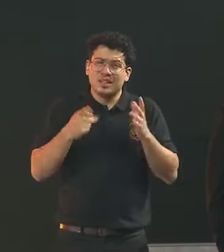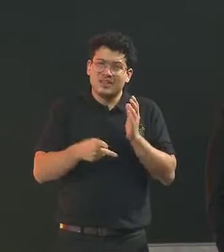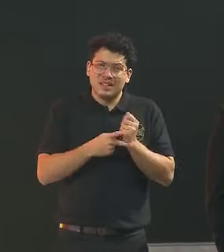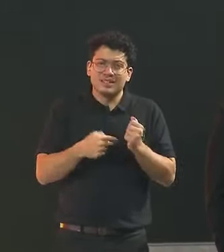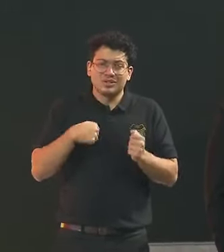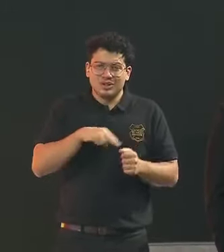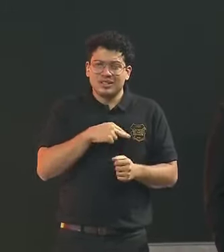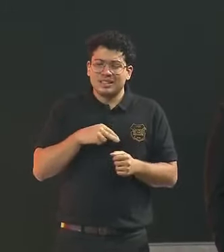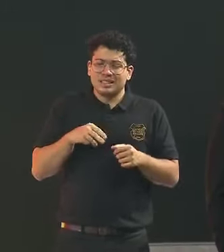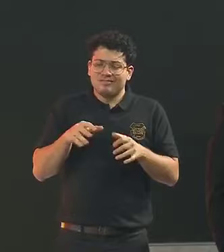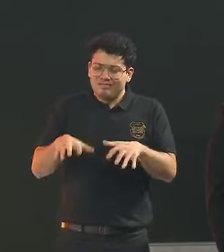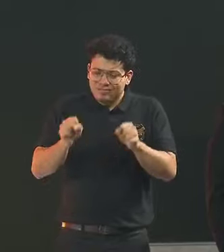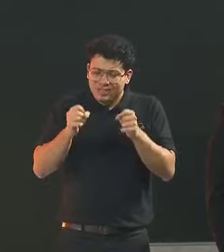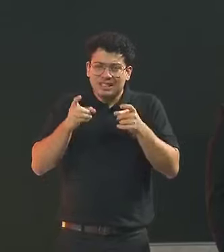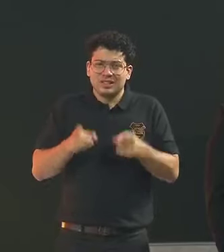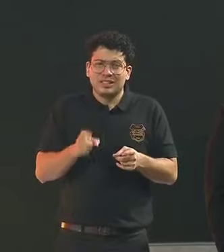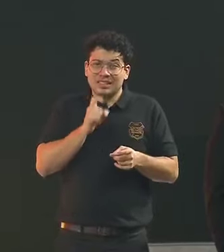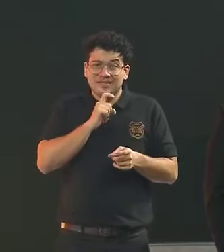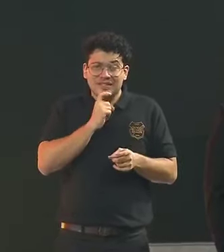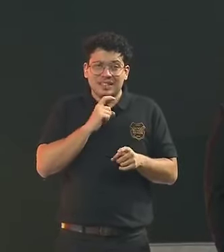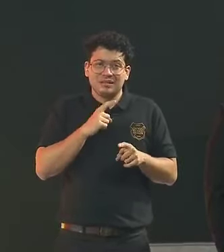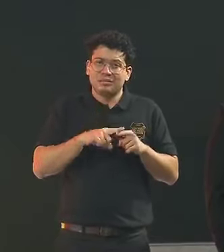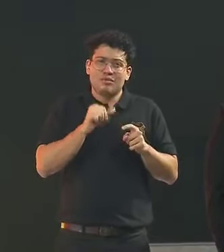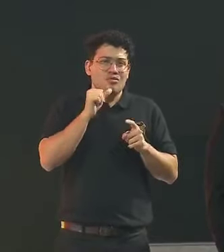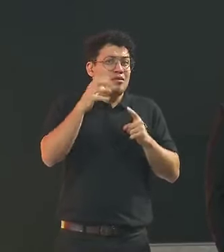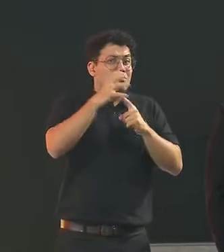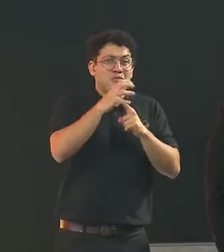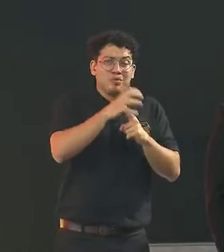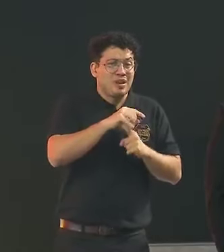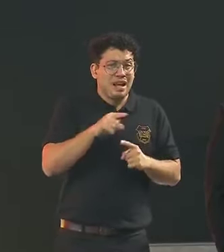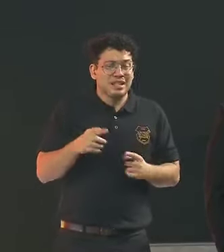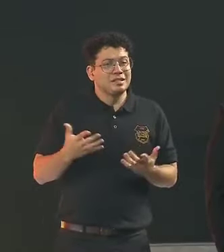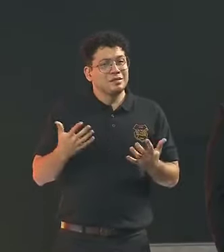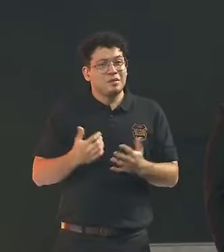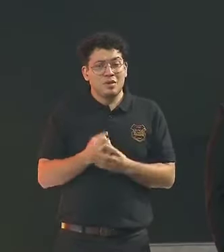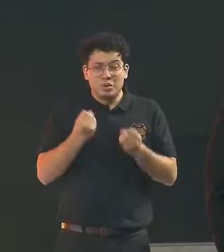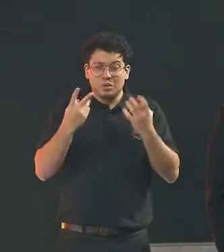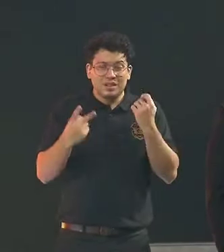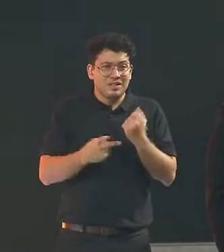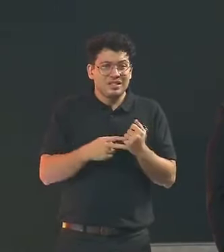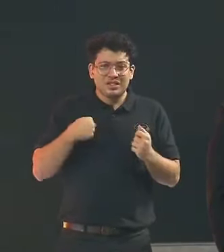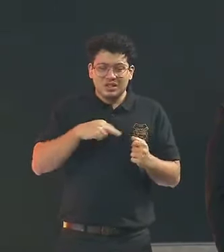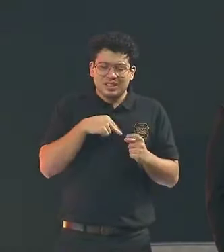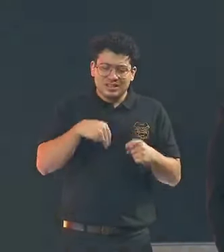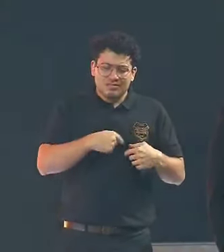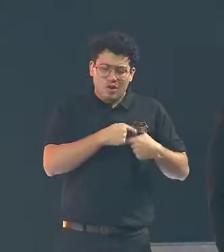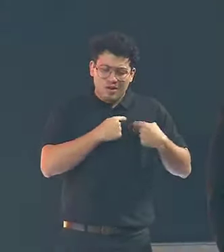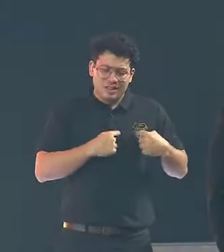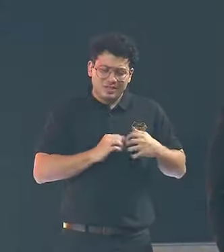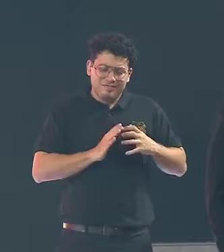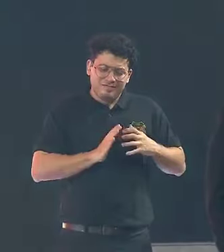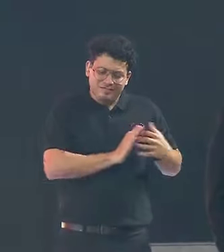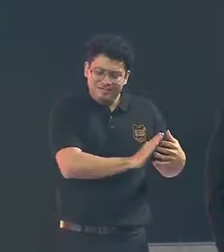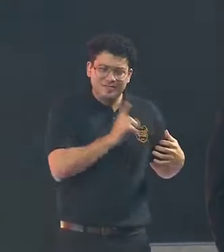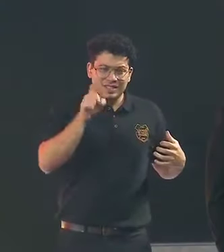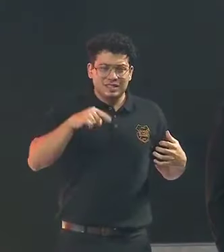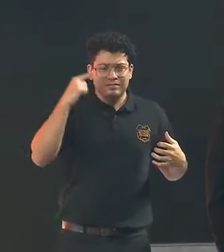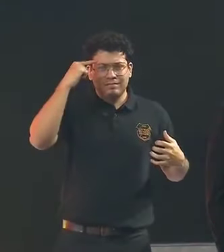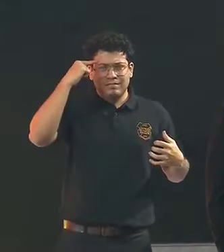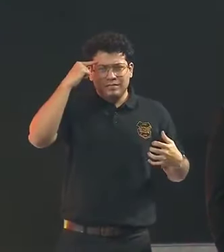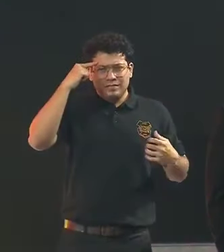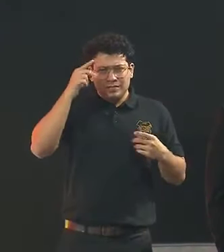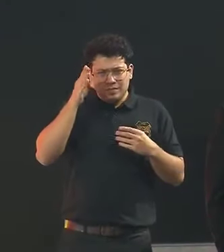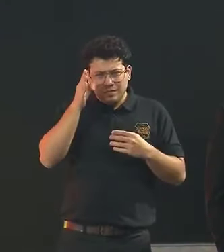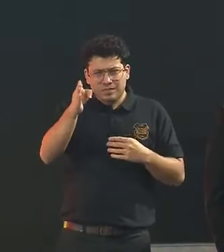mejor no son tan populares. Muchas veces tuvimos que dejar el corazón a un lado para hacerle caso a la razón.